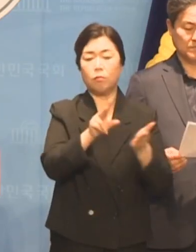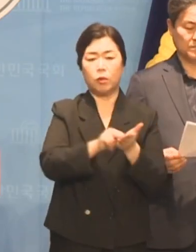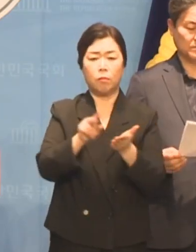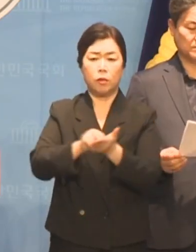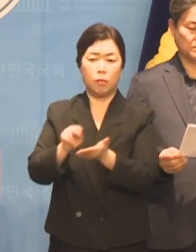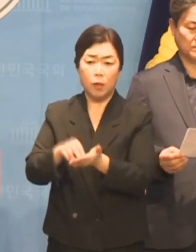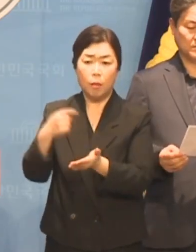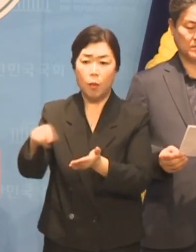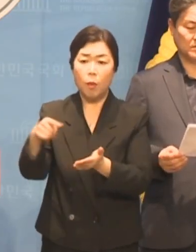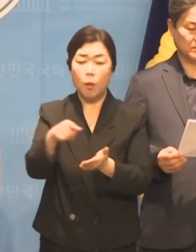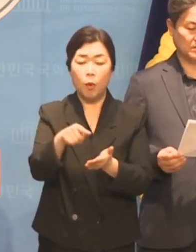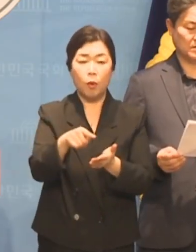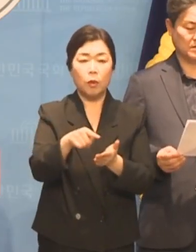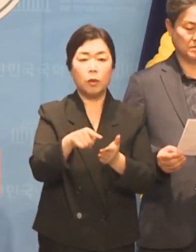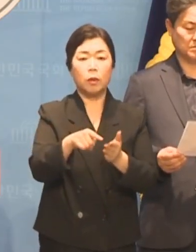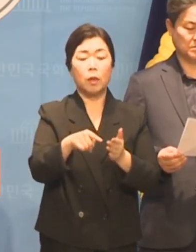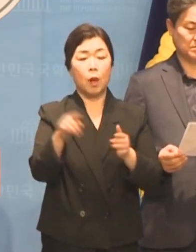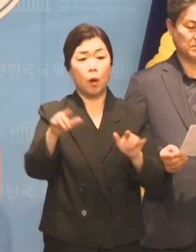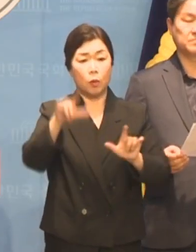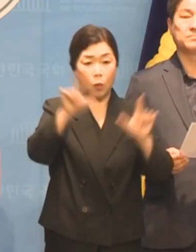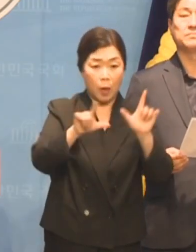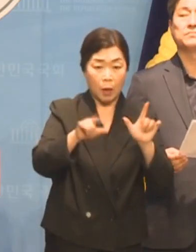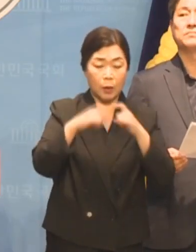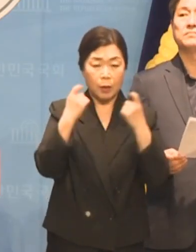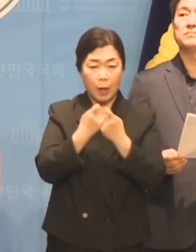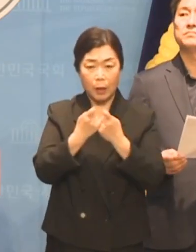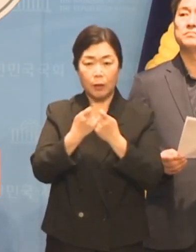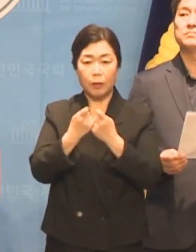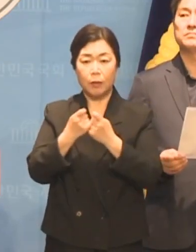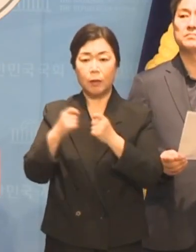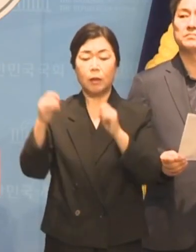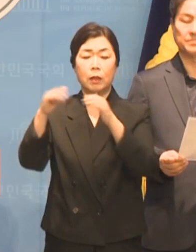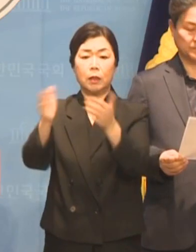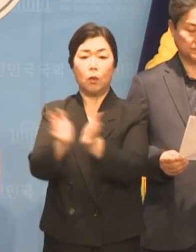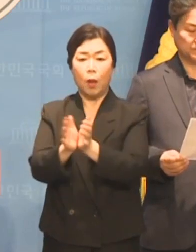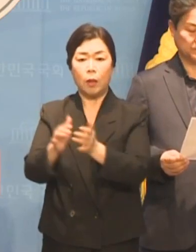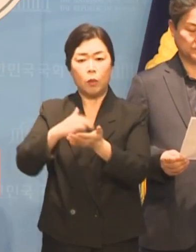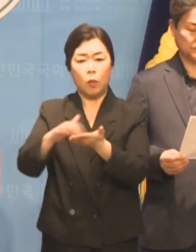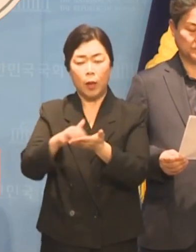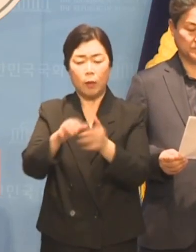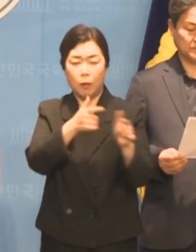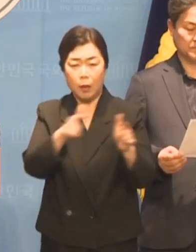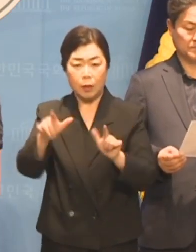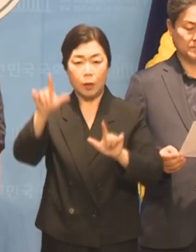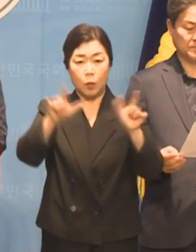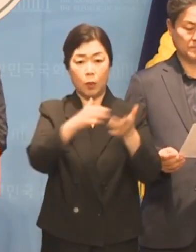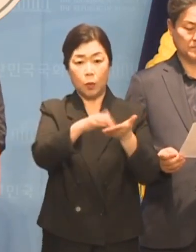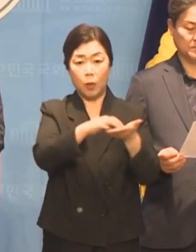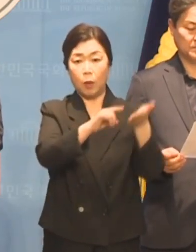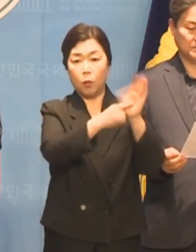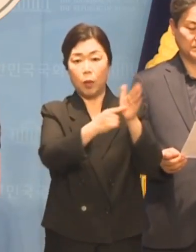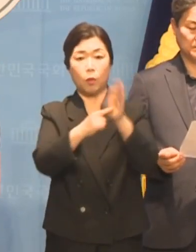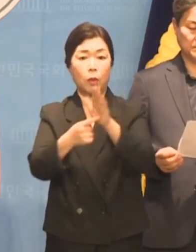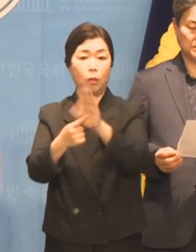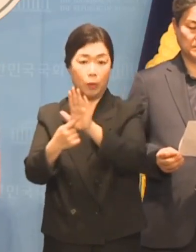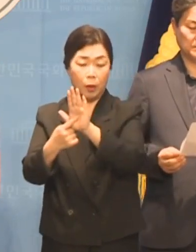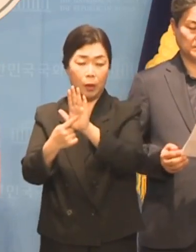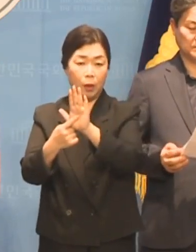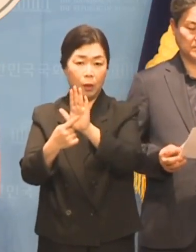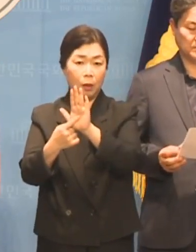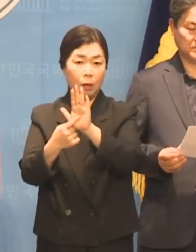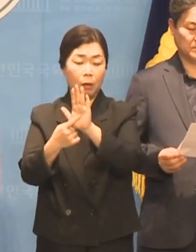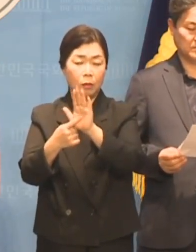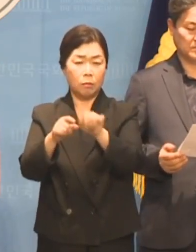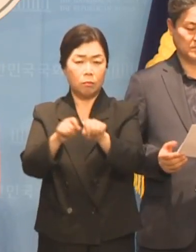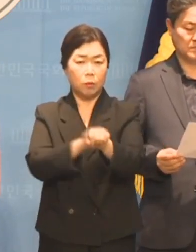삼는 주간 동향뿐 아니라 민간기관 통계를 비롯한 다양한 통계들이 공개됩니다.